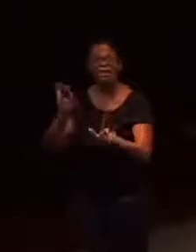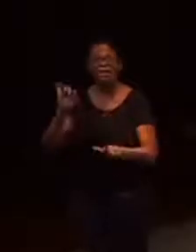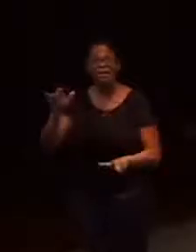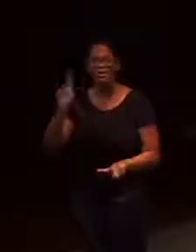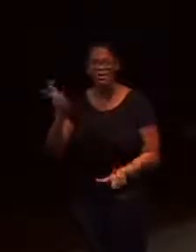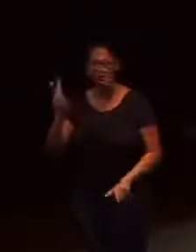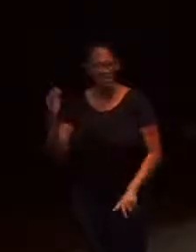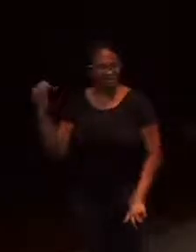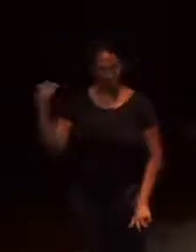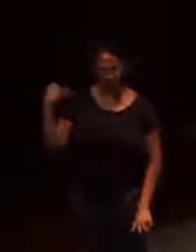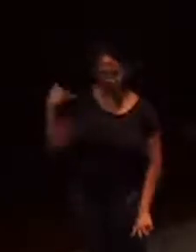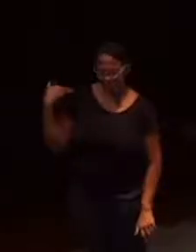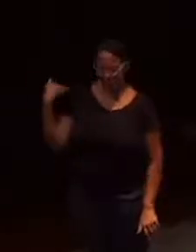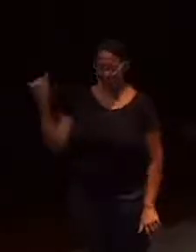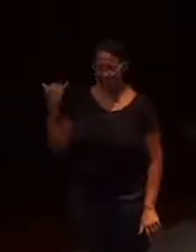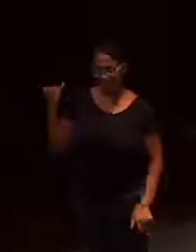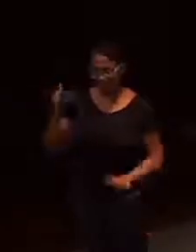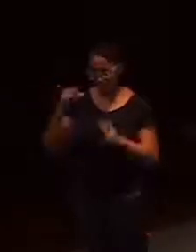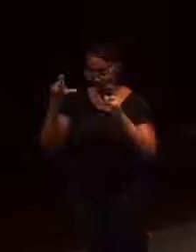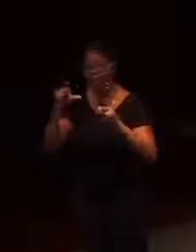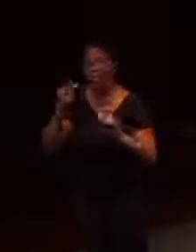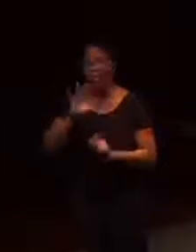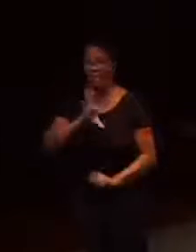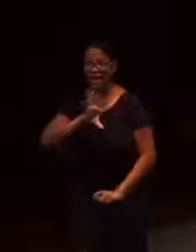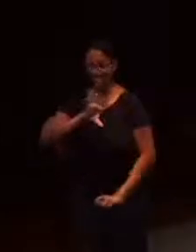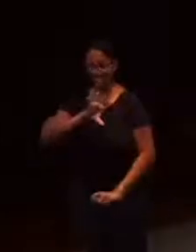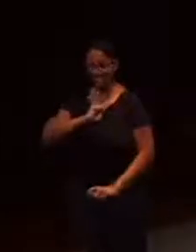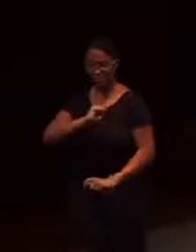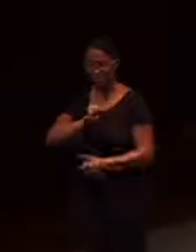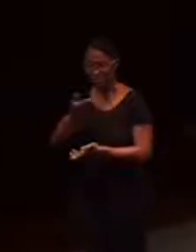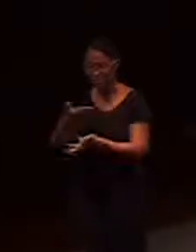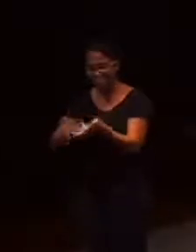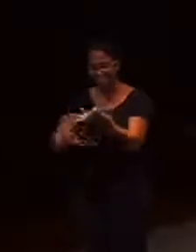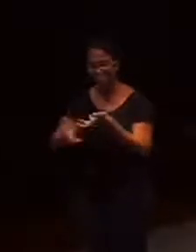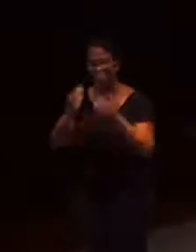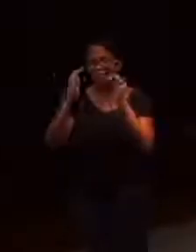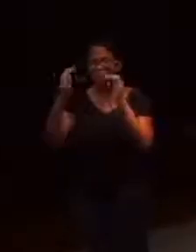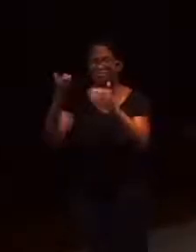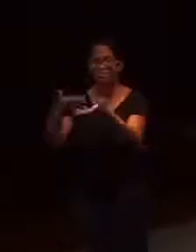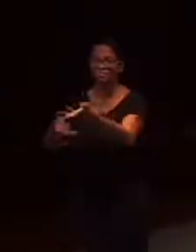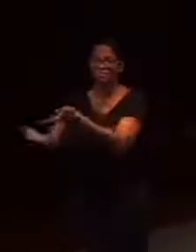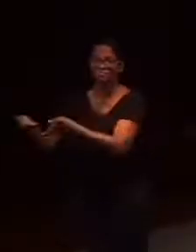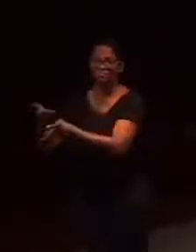amor, né? O amor entre nós, entre as pessoas e tal, e o amor